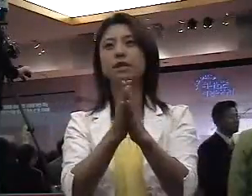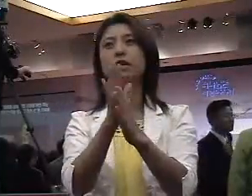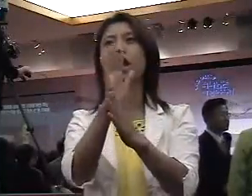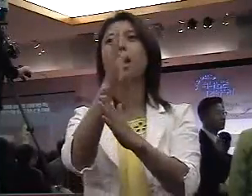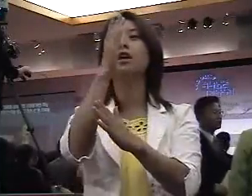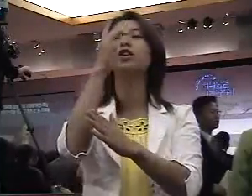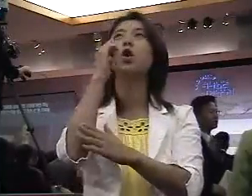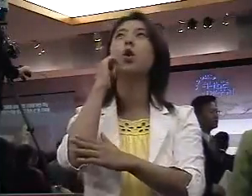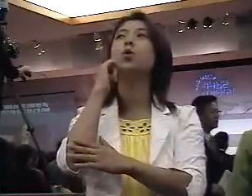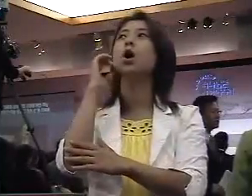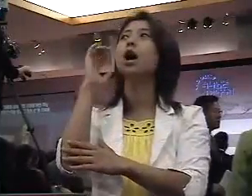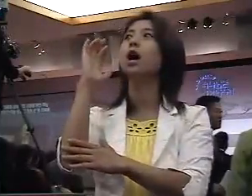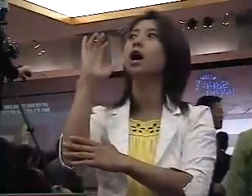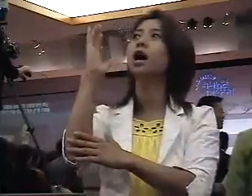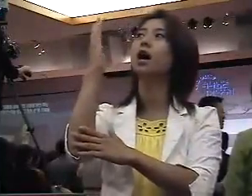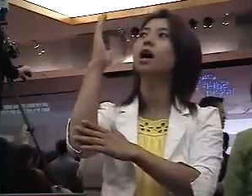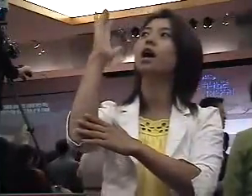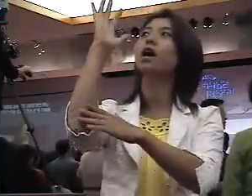그 빛난